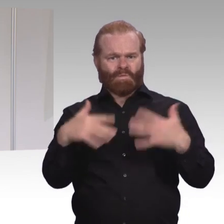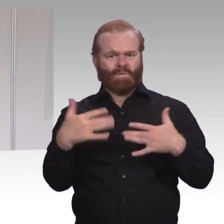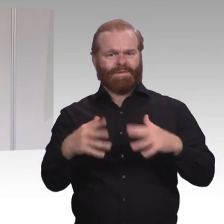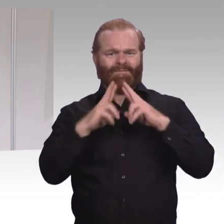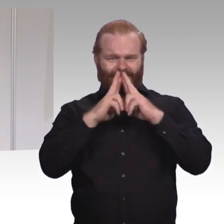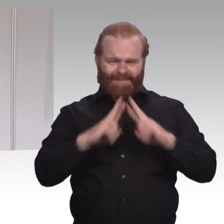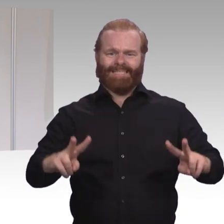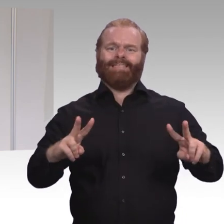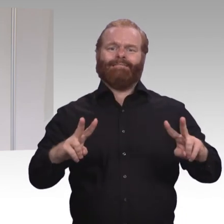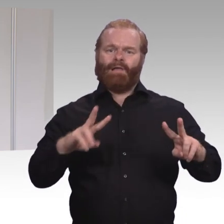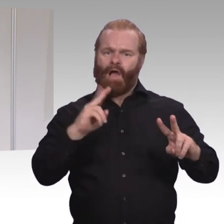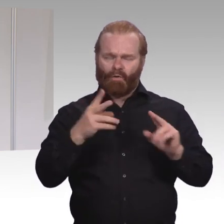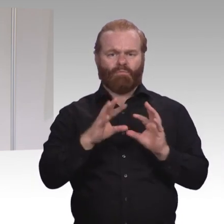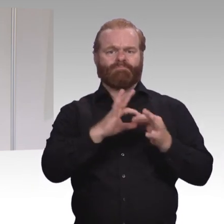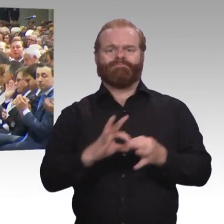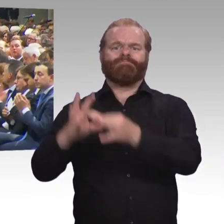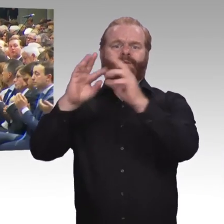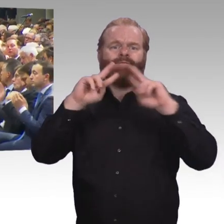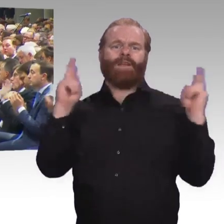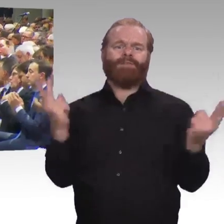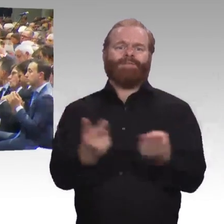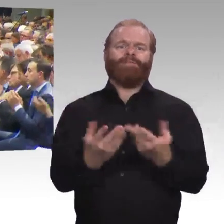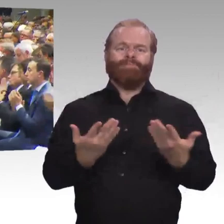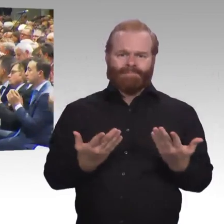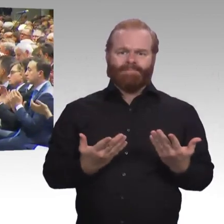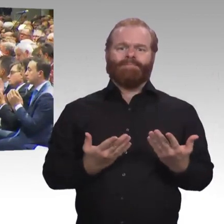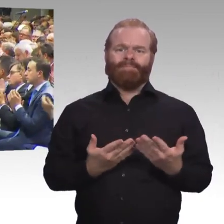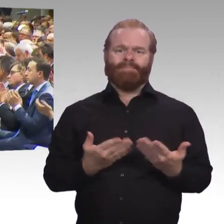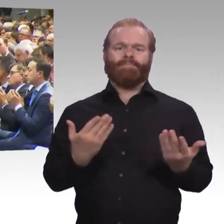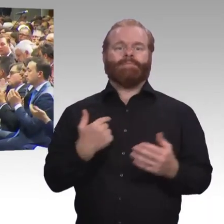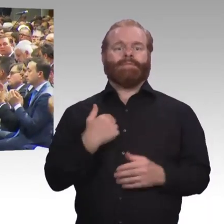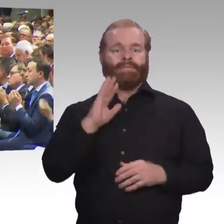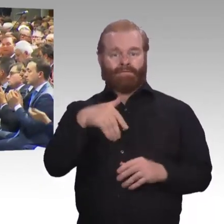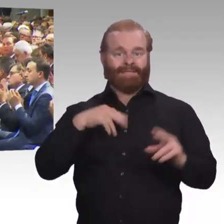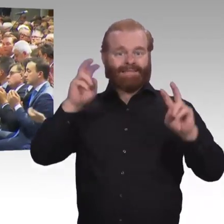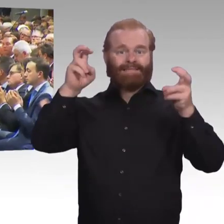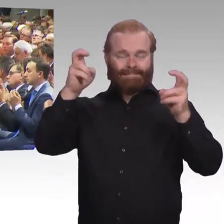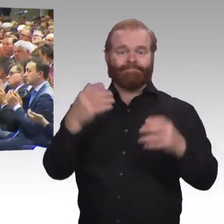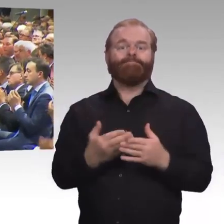Wir wollen Europa.